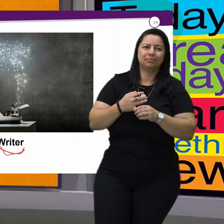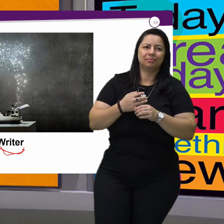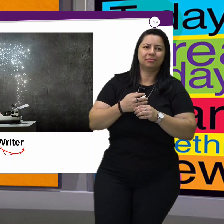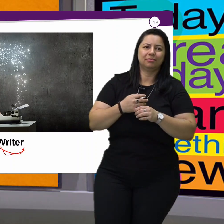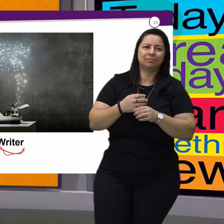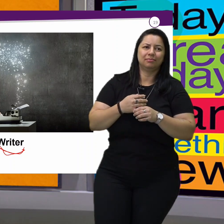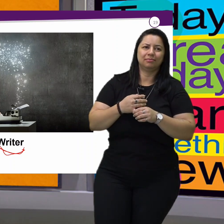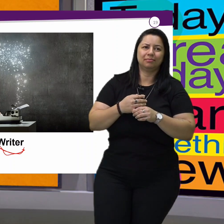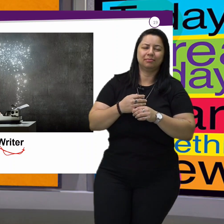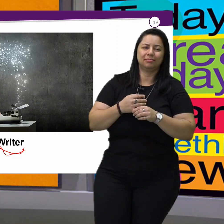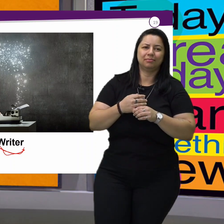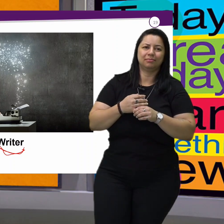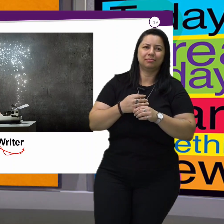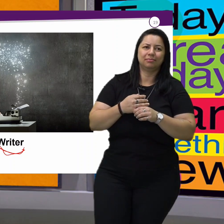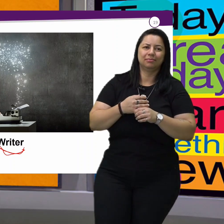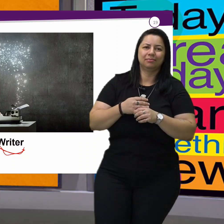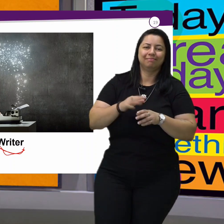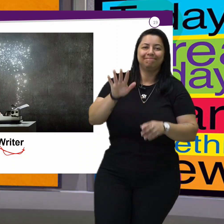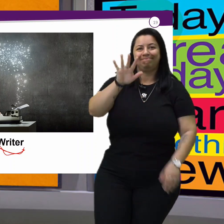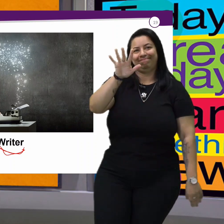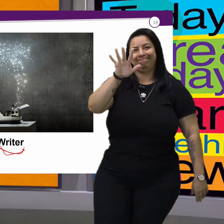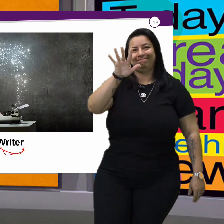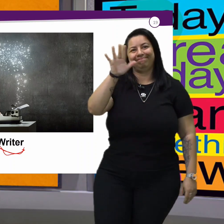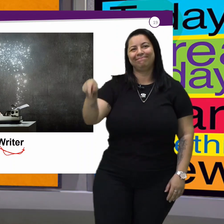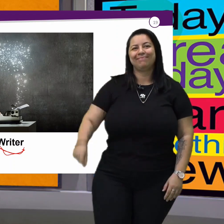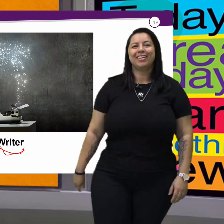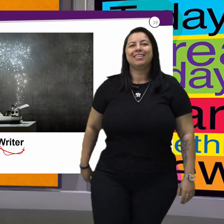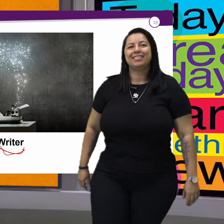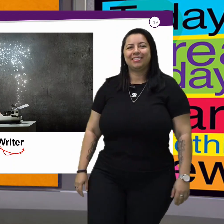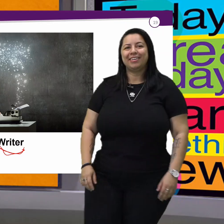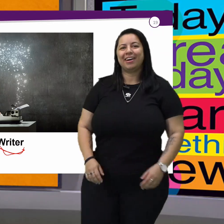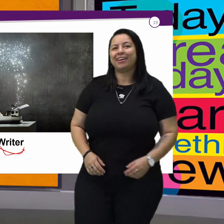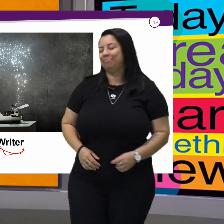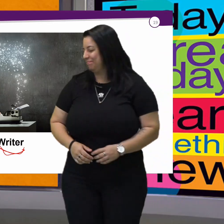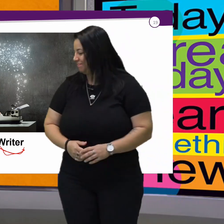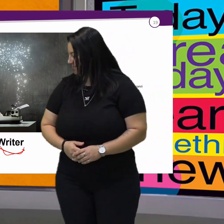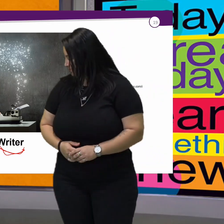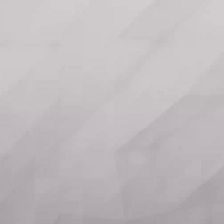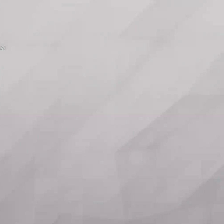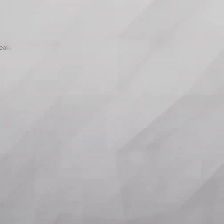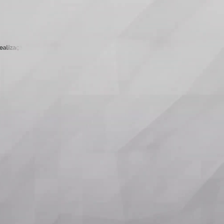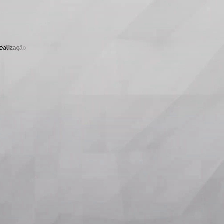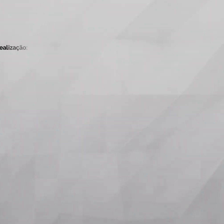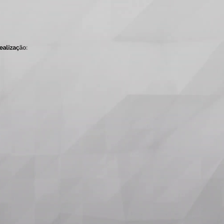lá na aula ponto 2. Então, see you next class. Bye, bye. See ya.